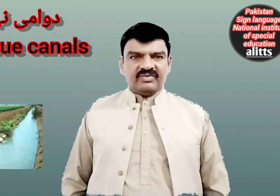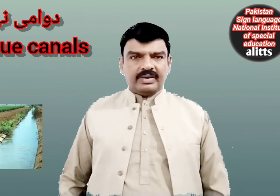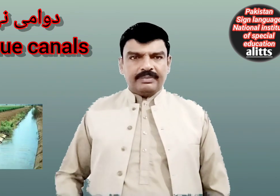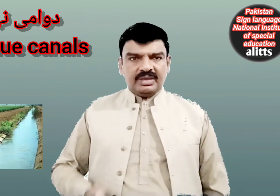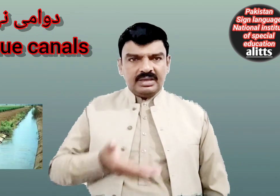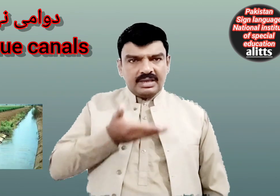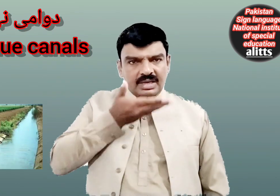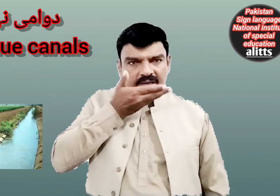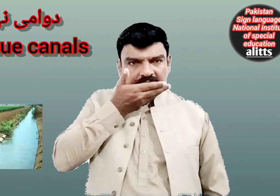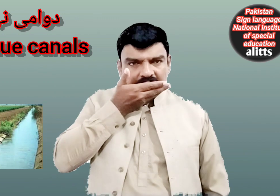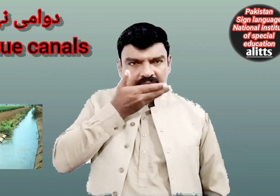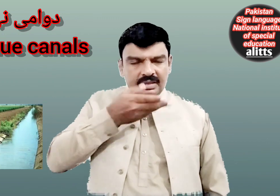दवामी नहरें।